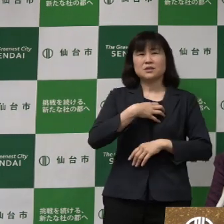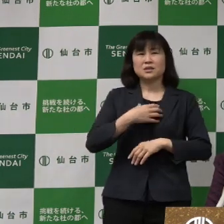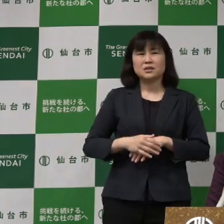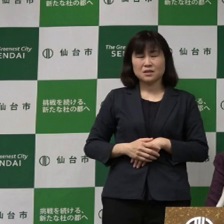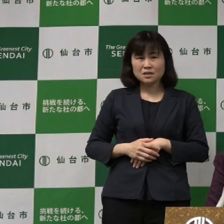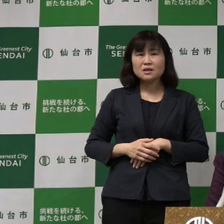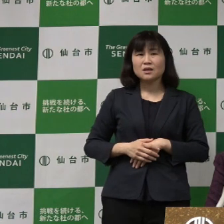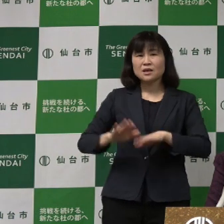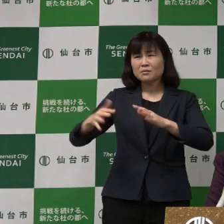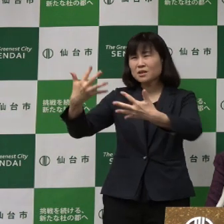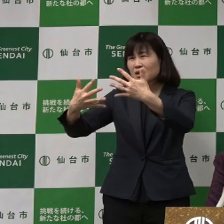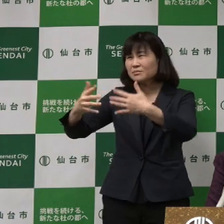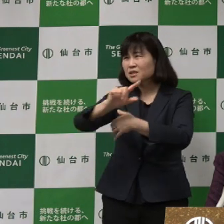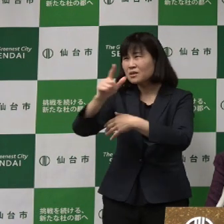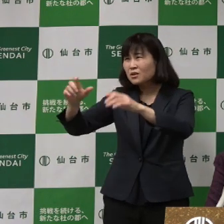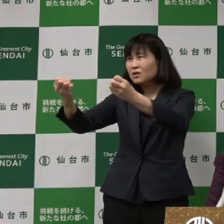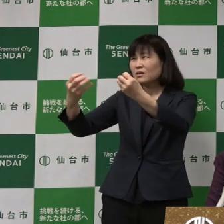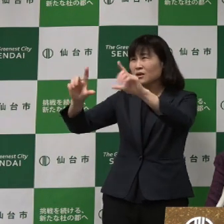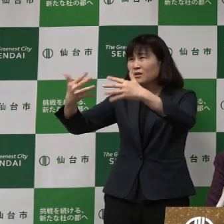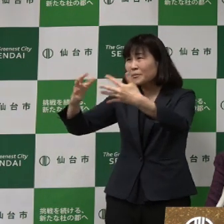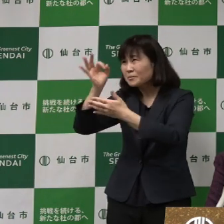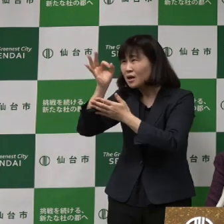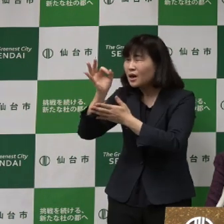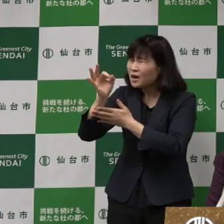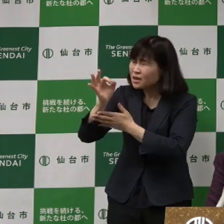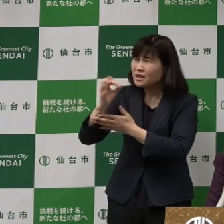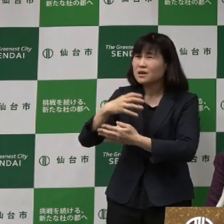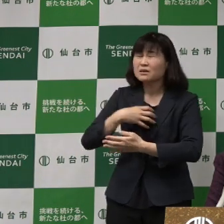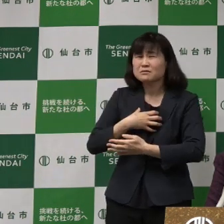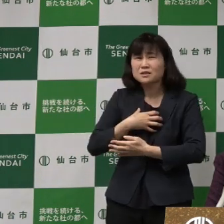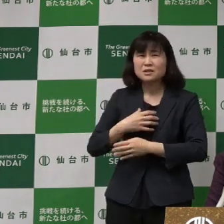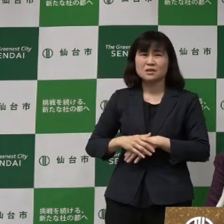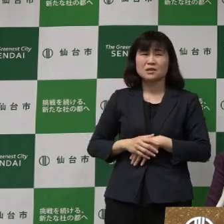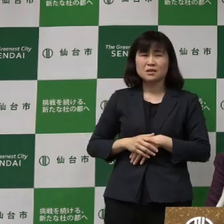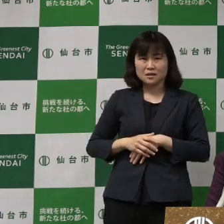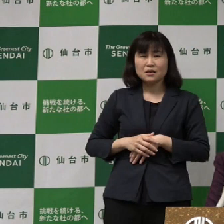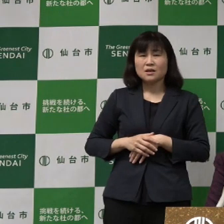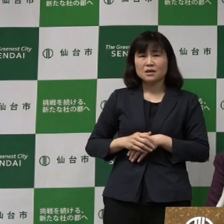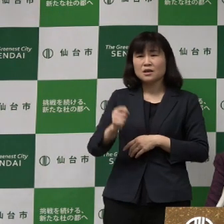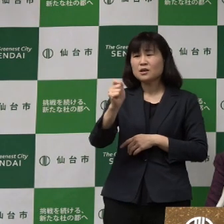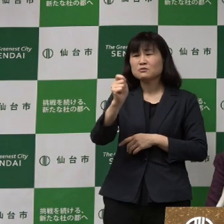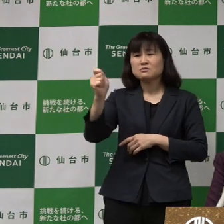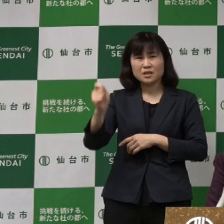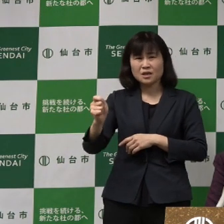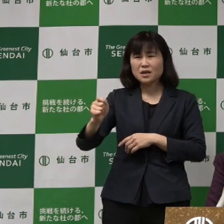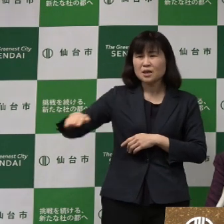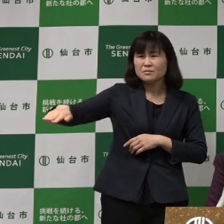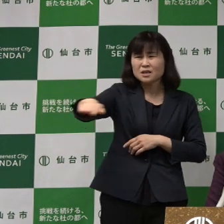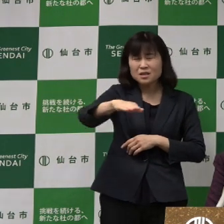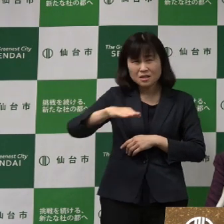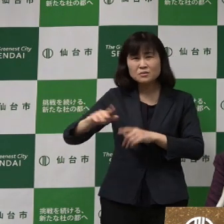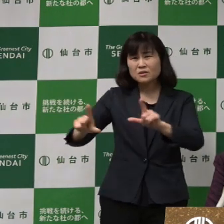痛みます。多くのウクライナの皆さんたちが逃げている状況も、と